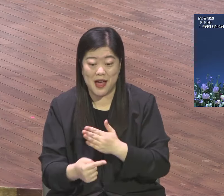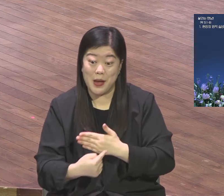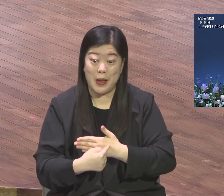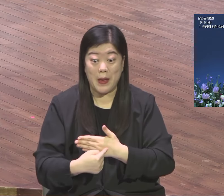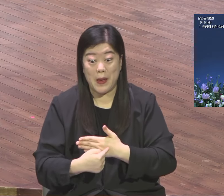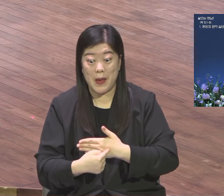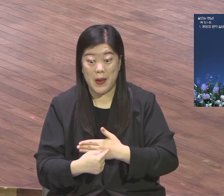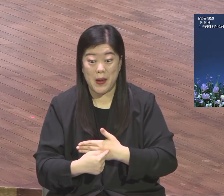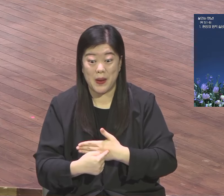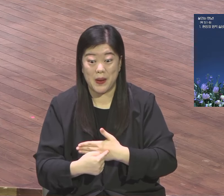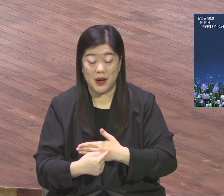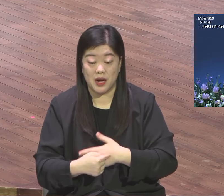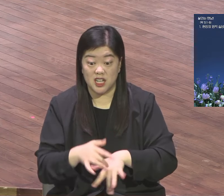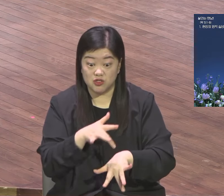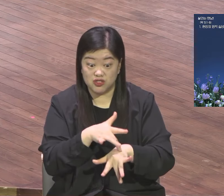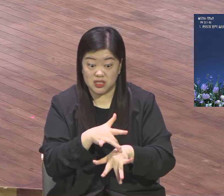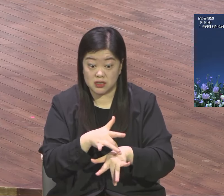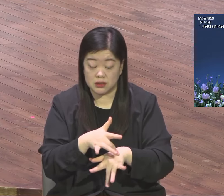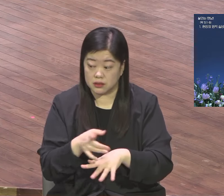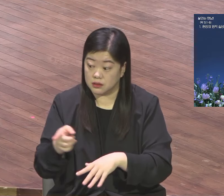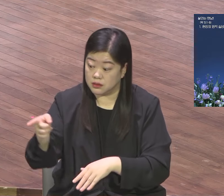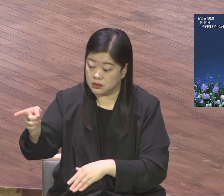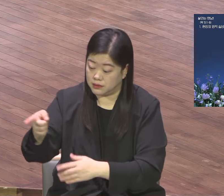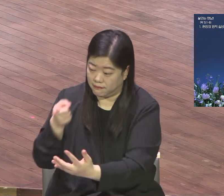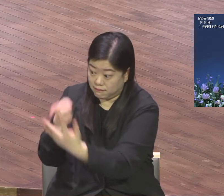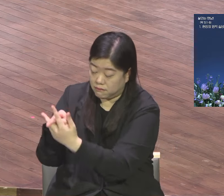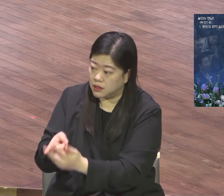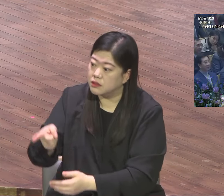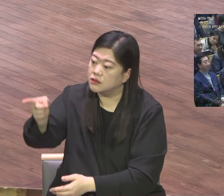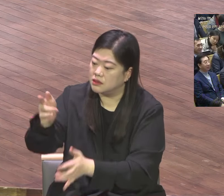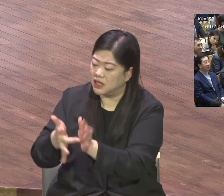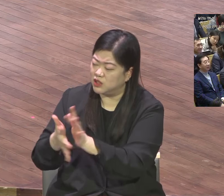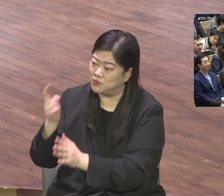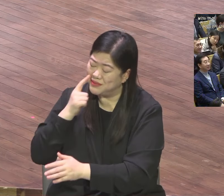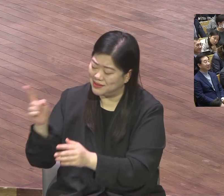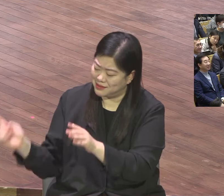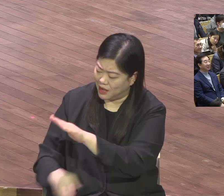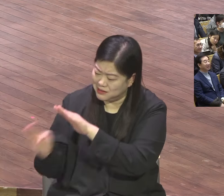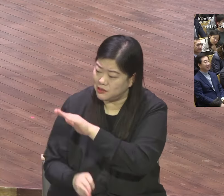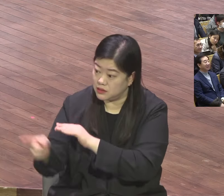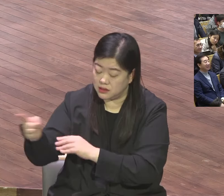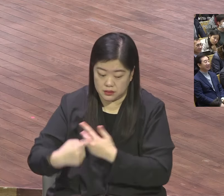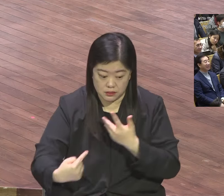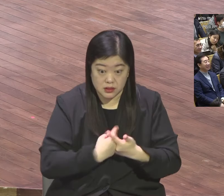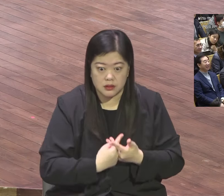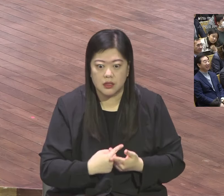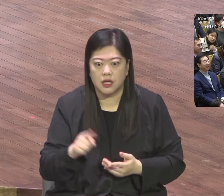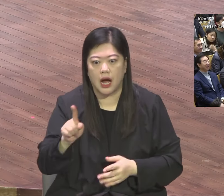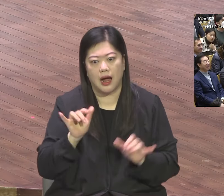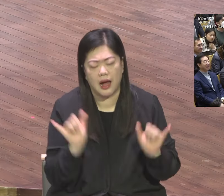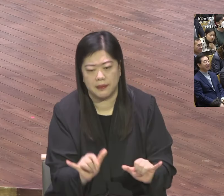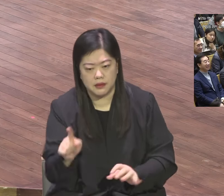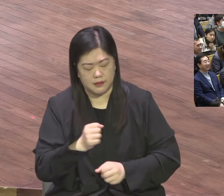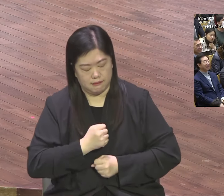뭐라냐 너 안 믿잖아 이럴 거면 어떻게 할 거냐고 쪽팔리게 너 안 믿잖아. 왜 안 믿는 게 따라와서.